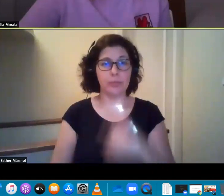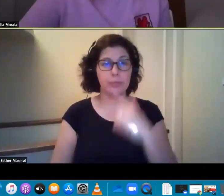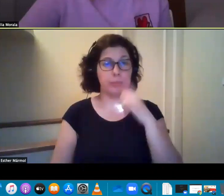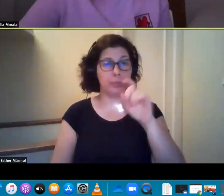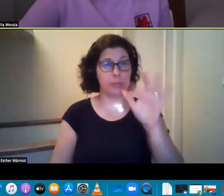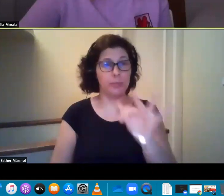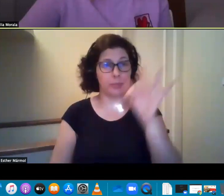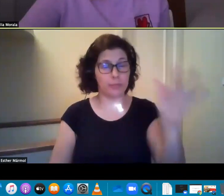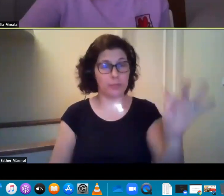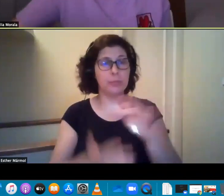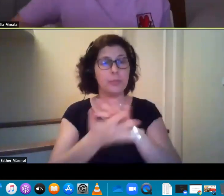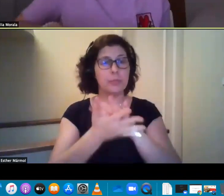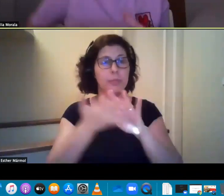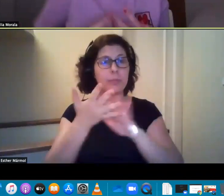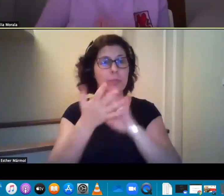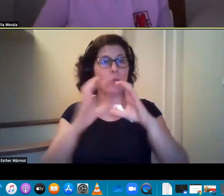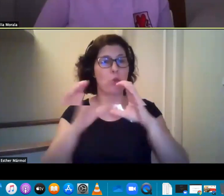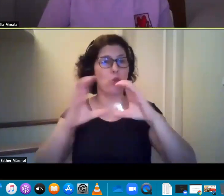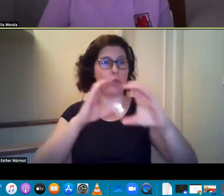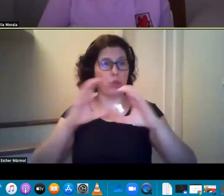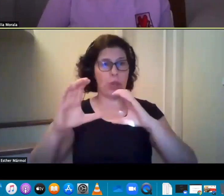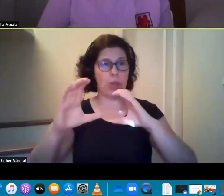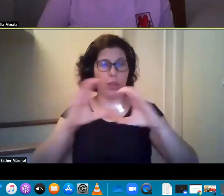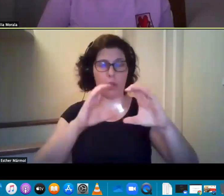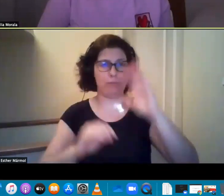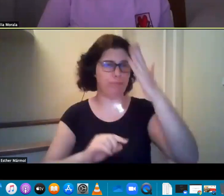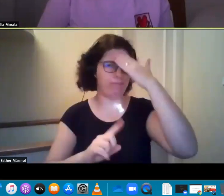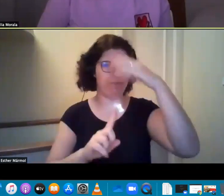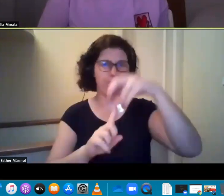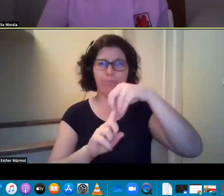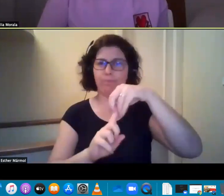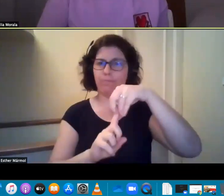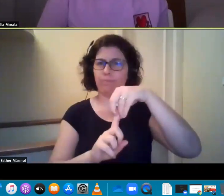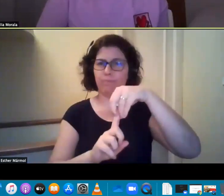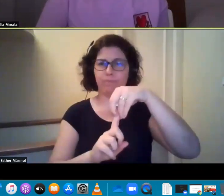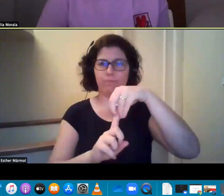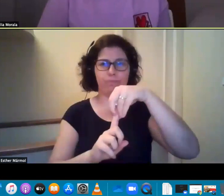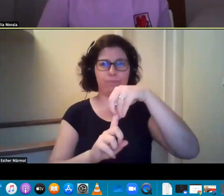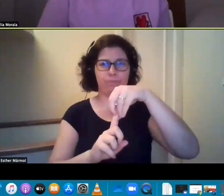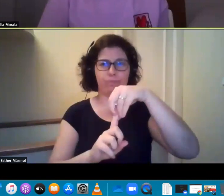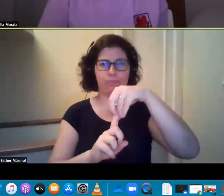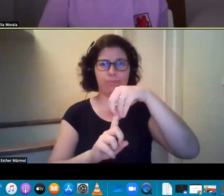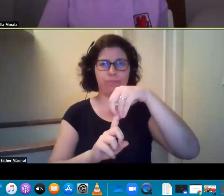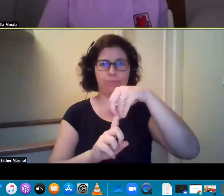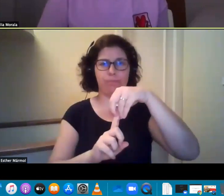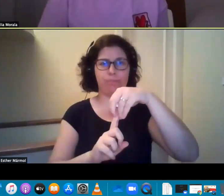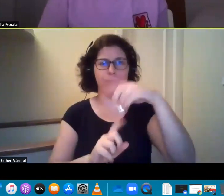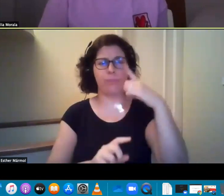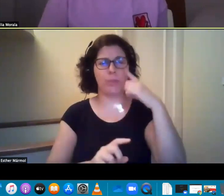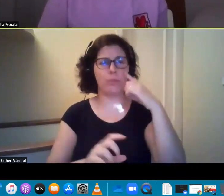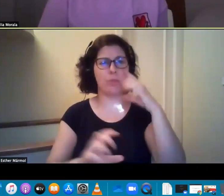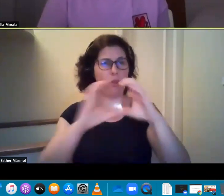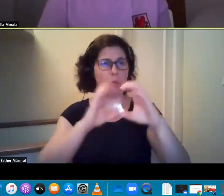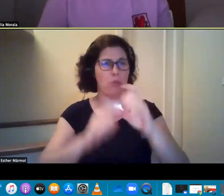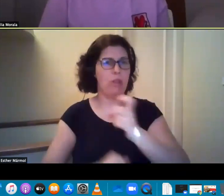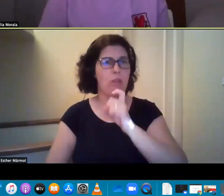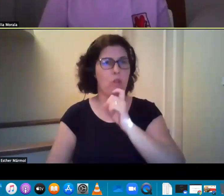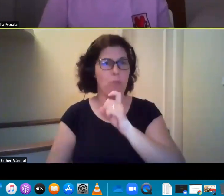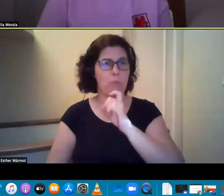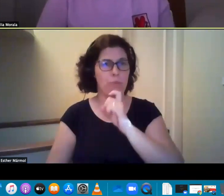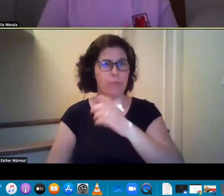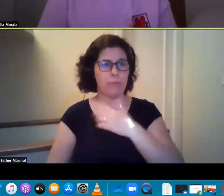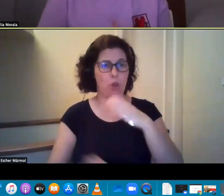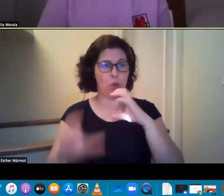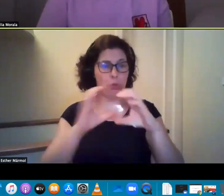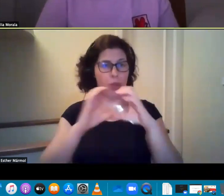la comunicación, imprescindible, sobre todo a la hora de comunicar, tener en cuenta que no solo comunicamos por lo que